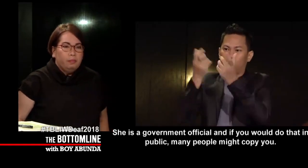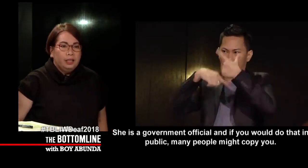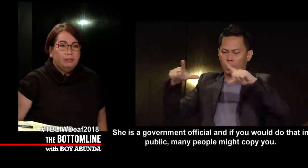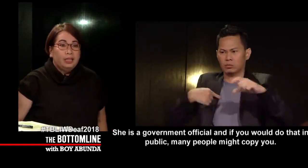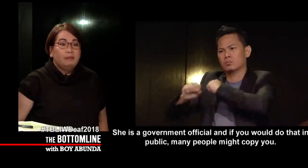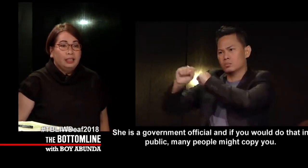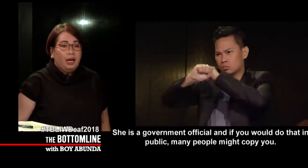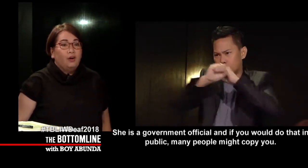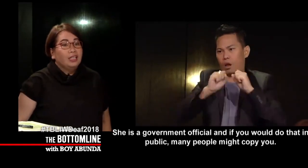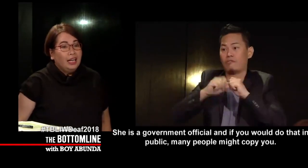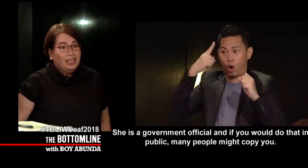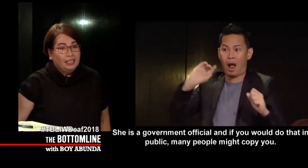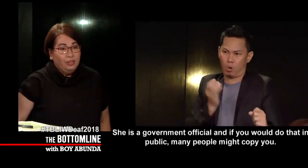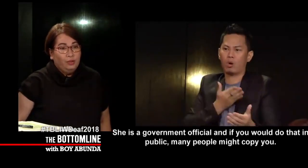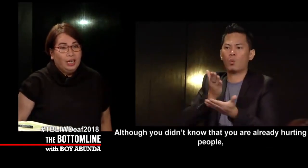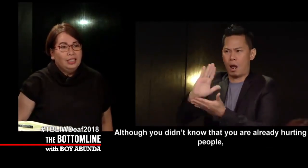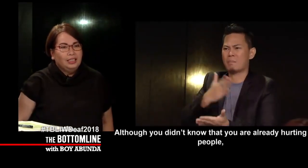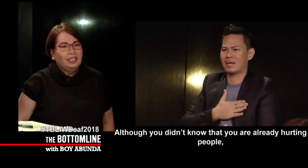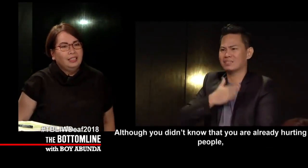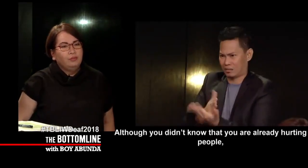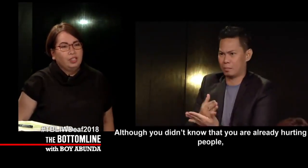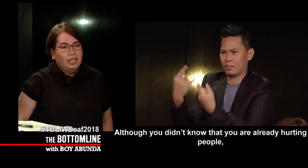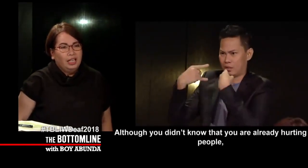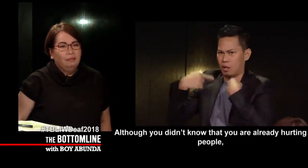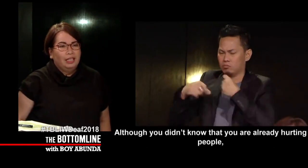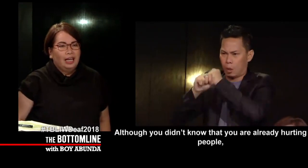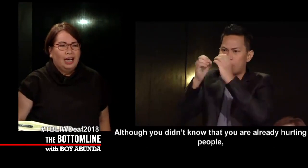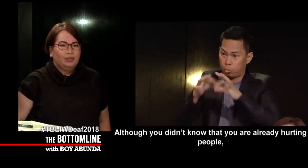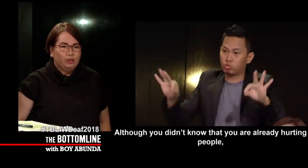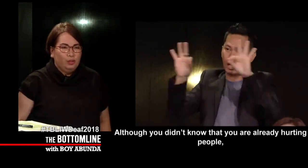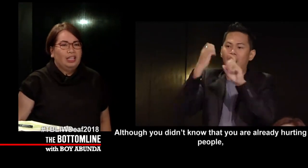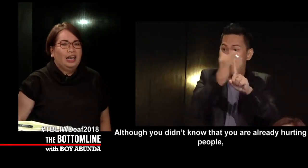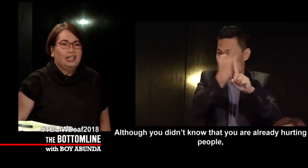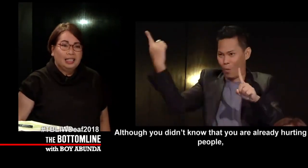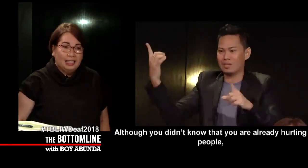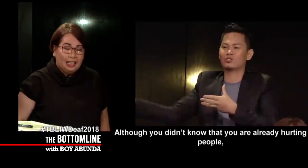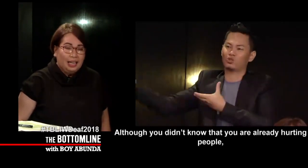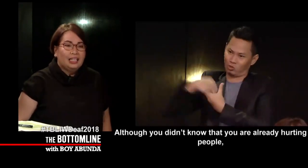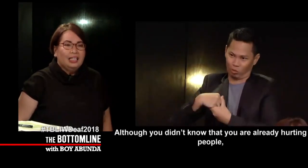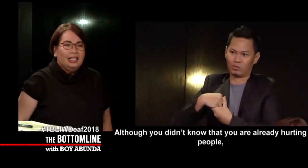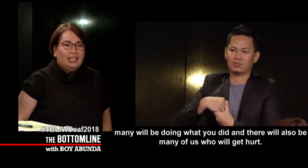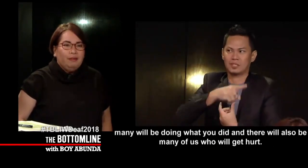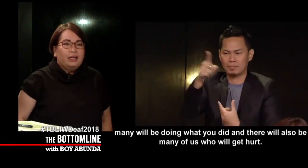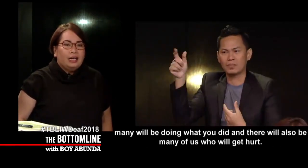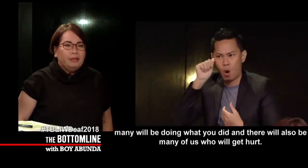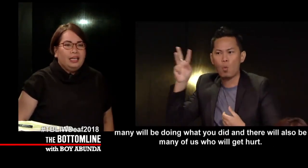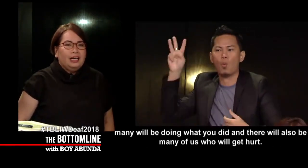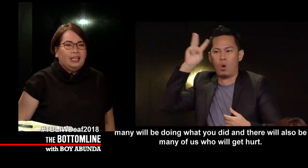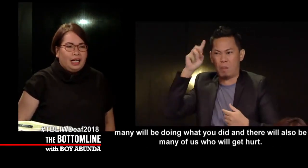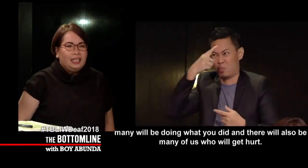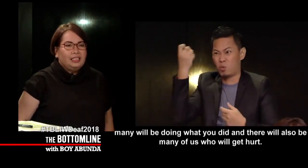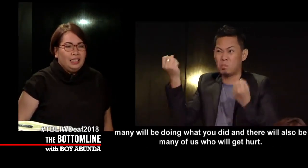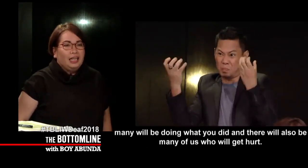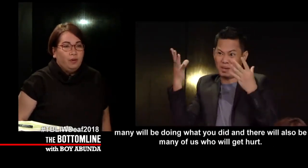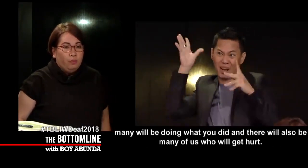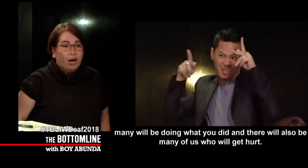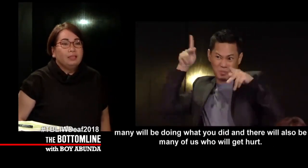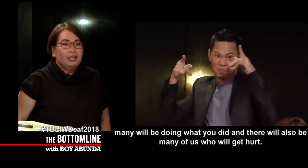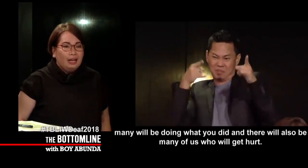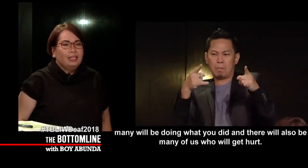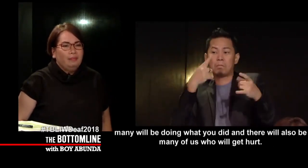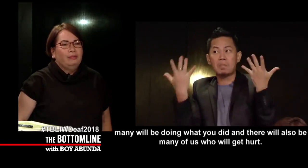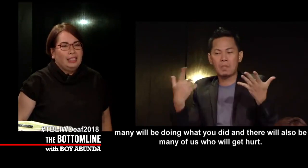in public, maraming tao ang gagaya sa'yo. Kahit hindi mo siya alam na nakakatukso ka, nakakasakit ka, marami ang gagaya sa ginagawa